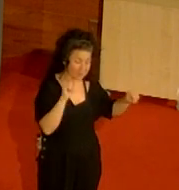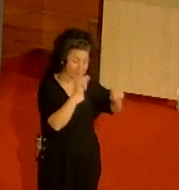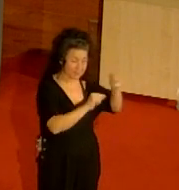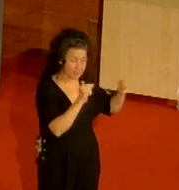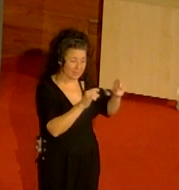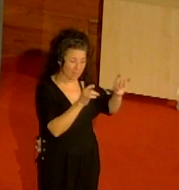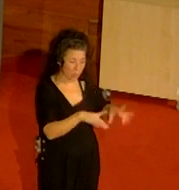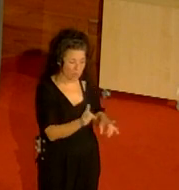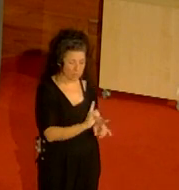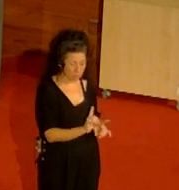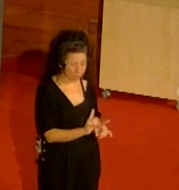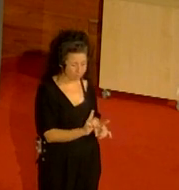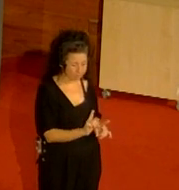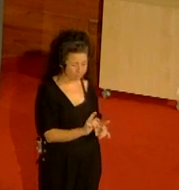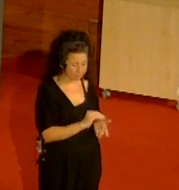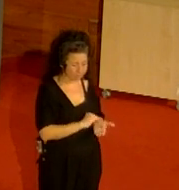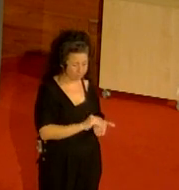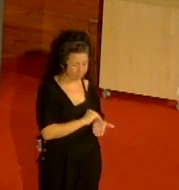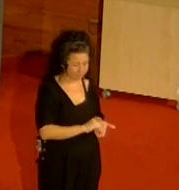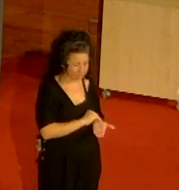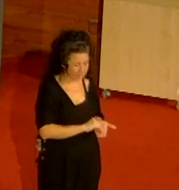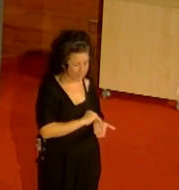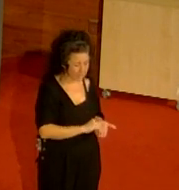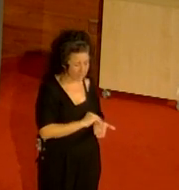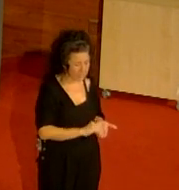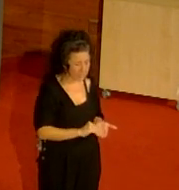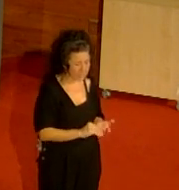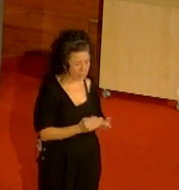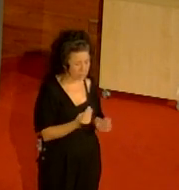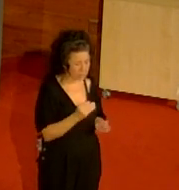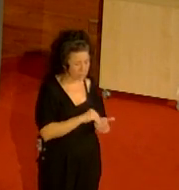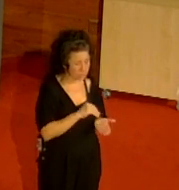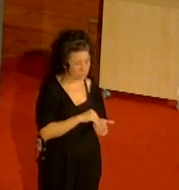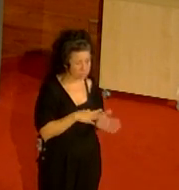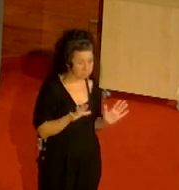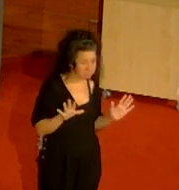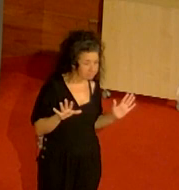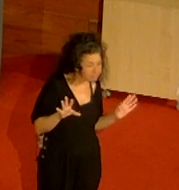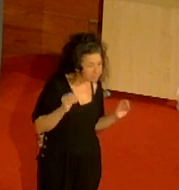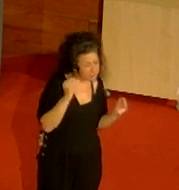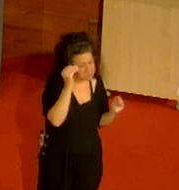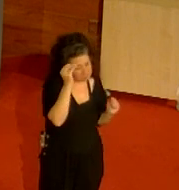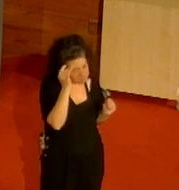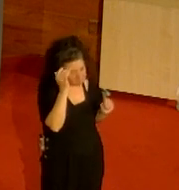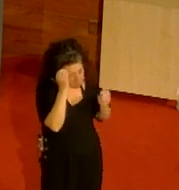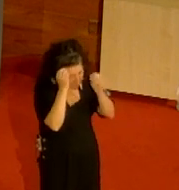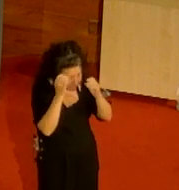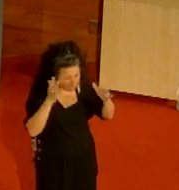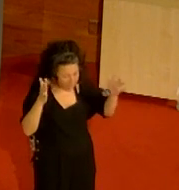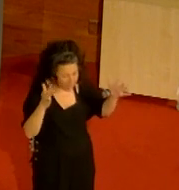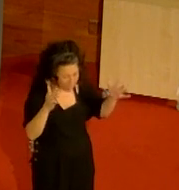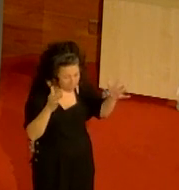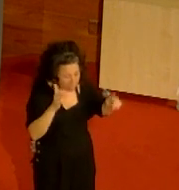manera. Eso el redactor, digamos, que muchas veces no lo percibe directamente, o si se lo imagina, o depende de su nivel de ingenuidad, ¿no?